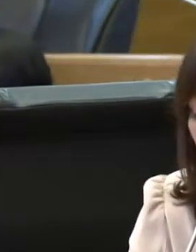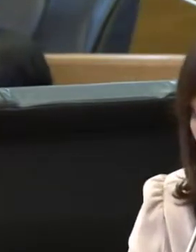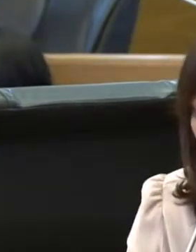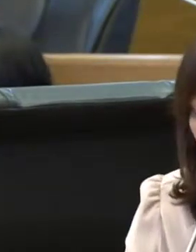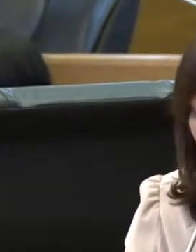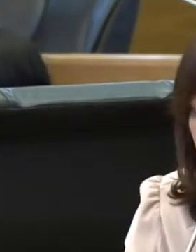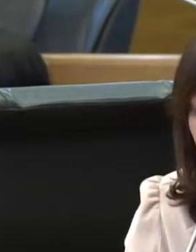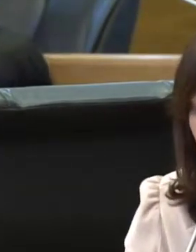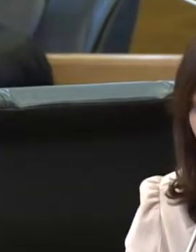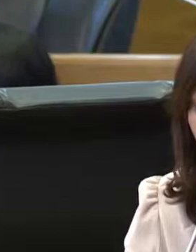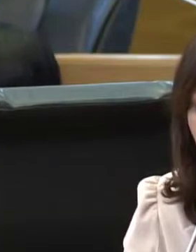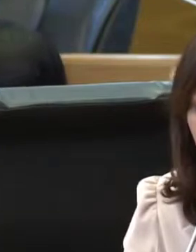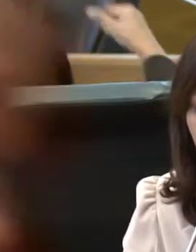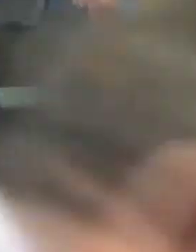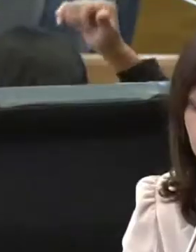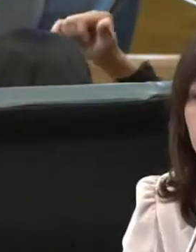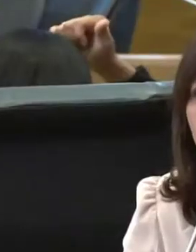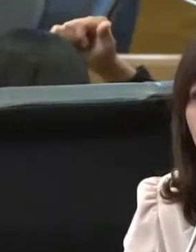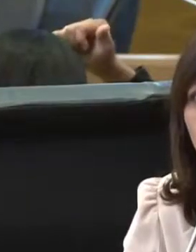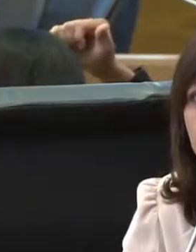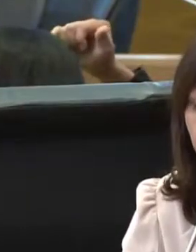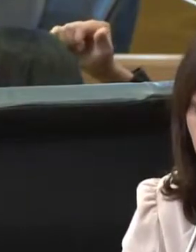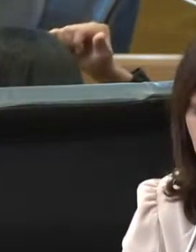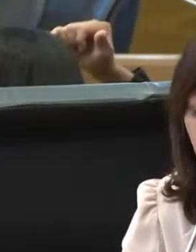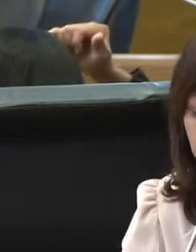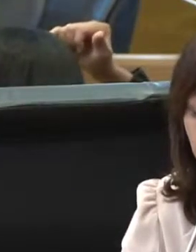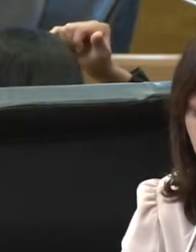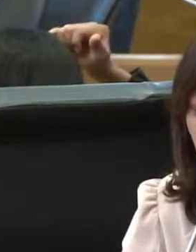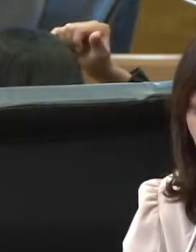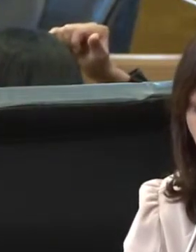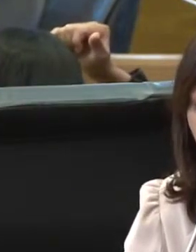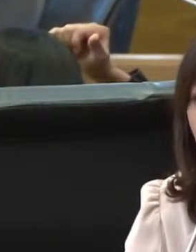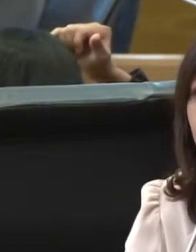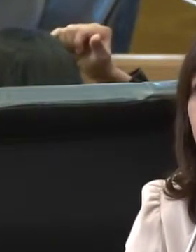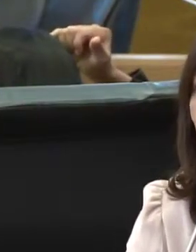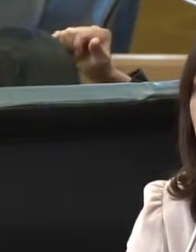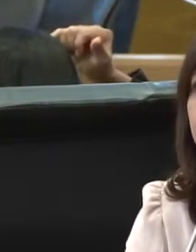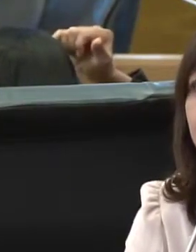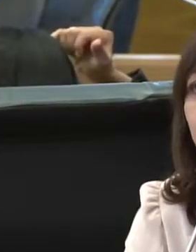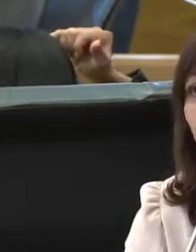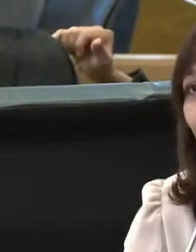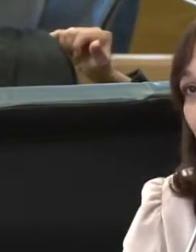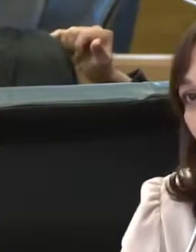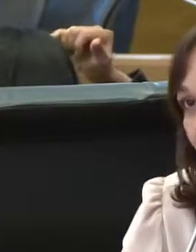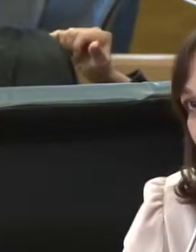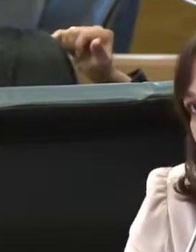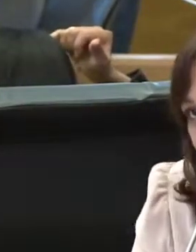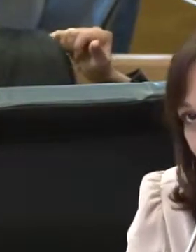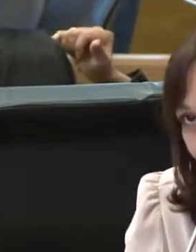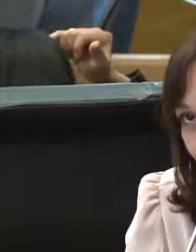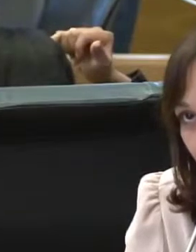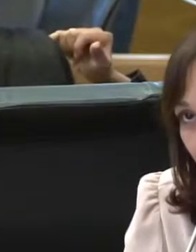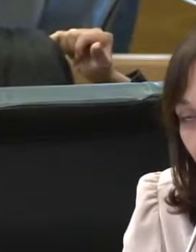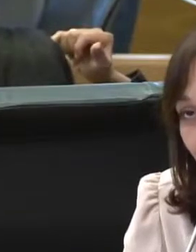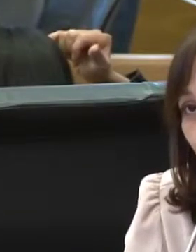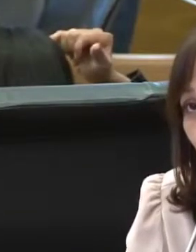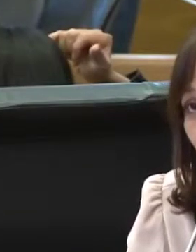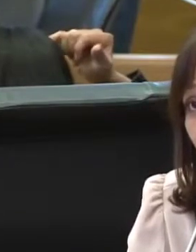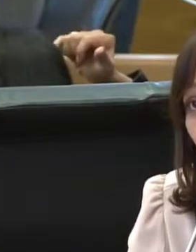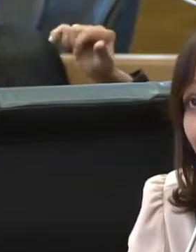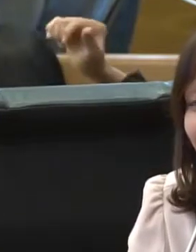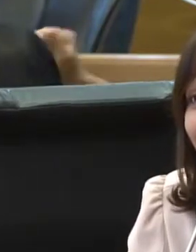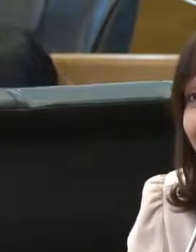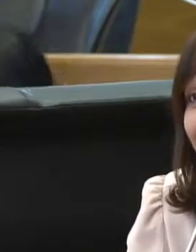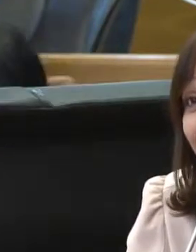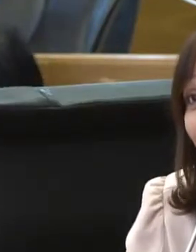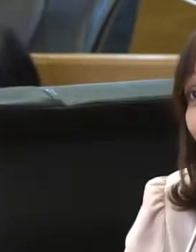entorno. Agora, essa questão que nós estamos vivenciando hoje, deputado Zé Carlos, é um problema que não se criou agora, é verdade. mas um problema